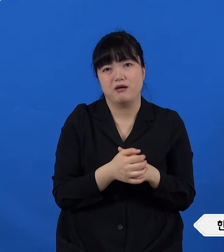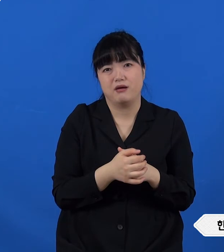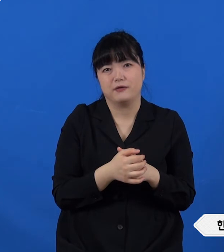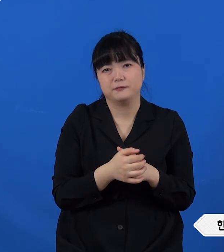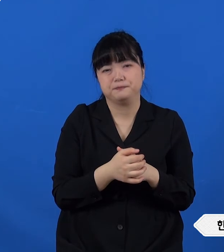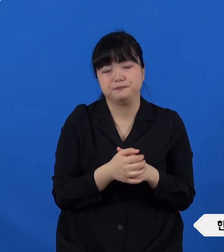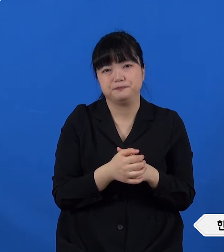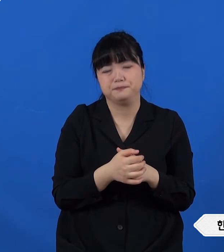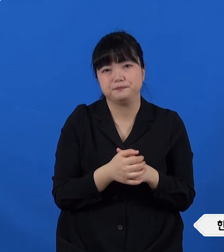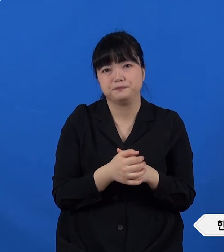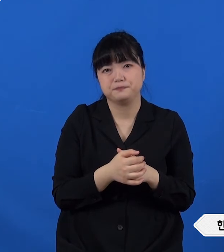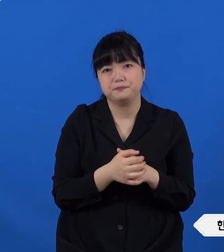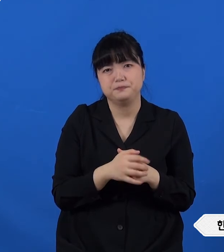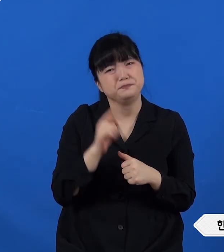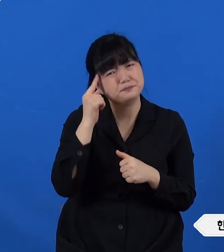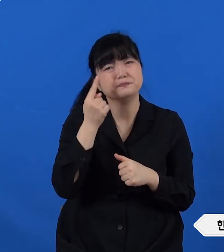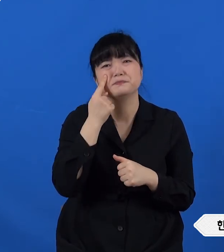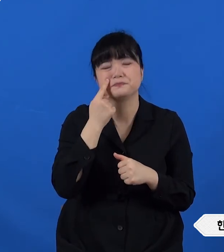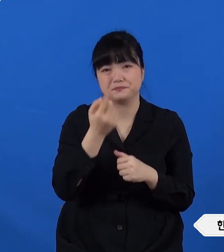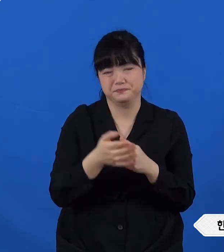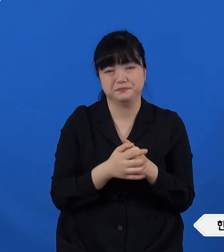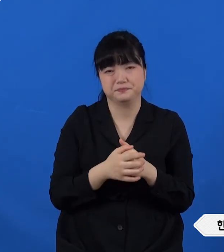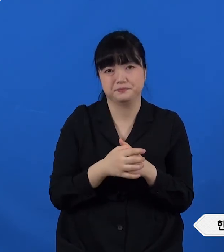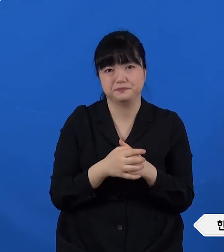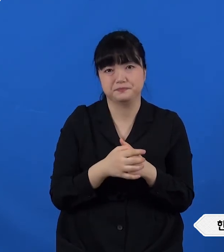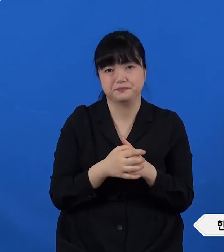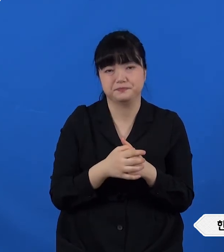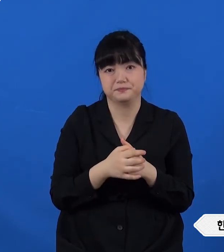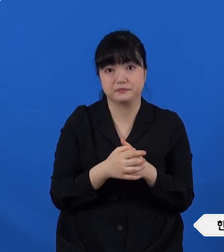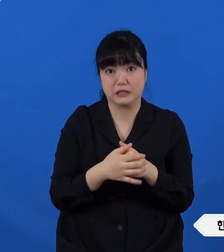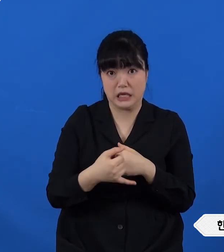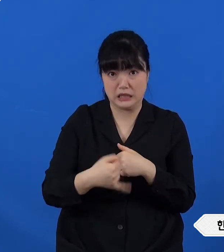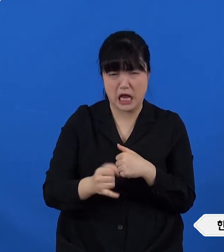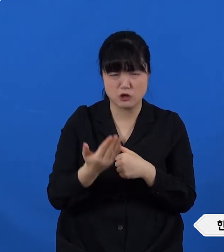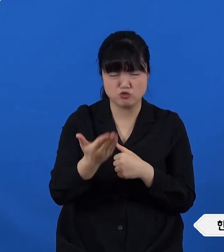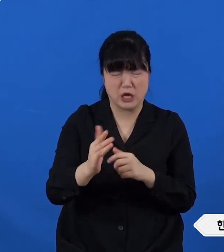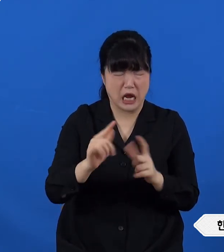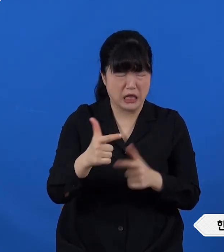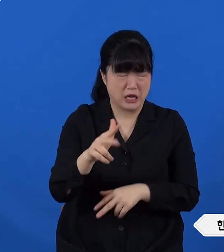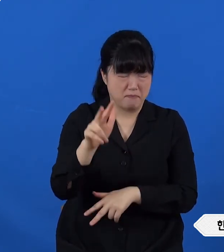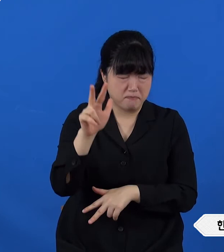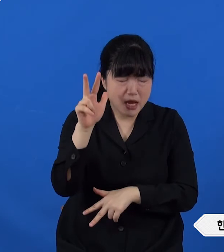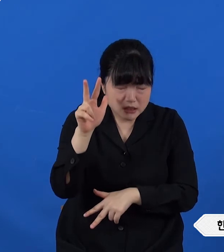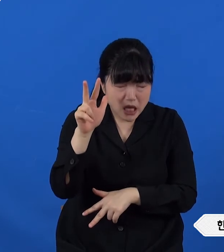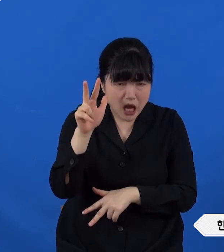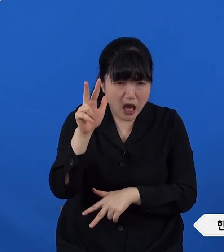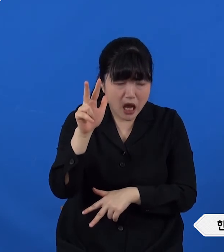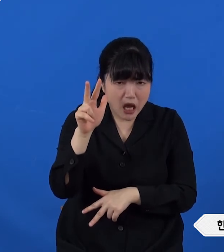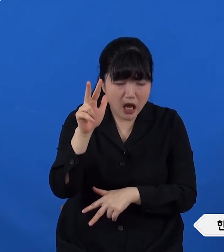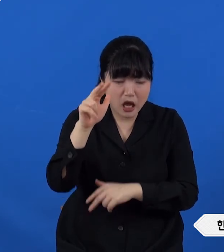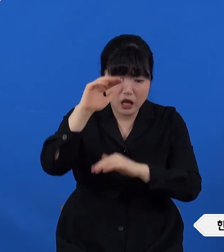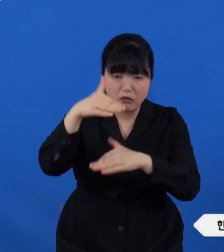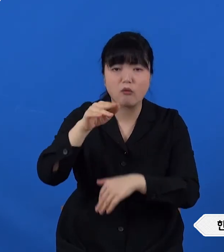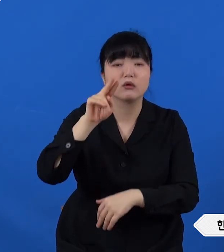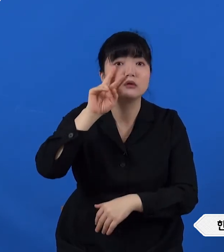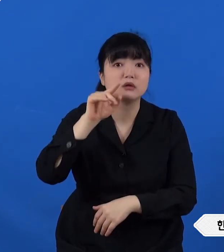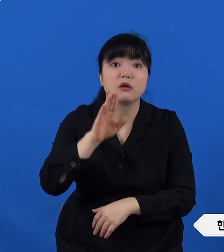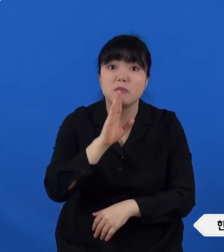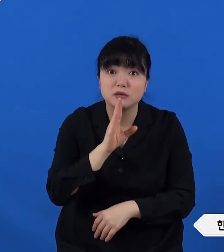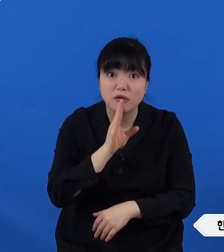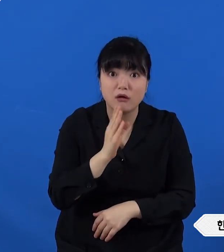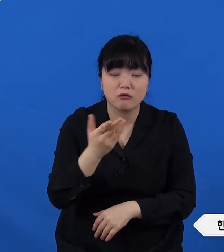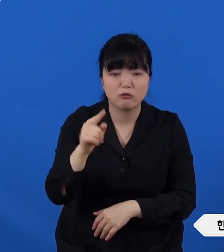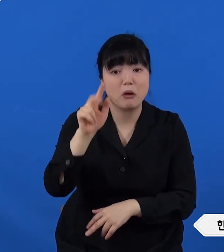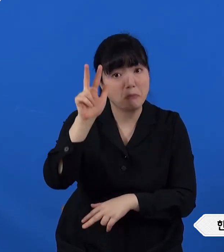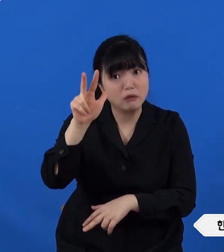여러분 생각해 보십시오. 딸을 주지 않겠다고 한 맹세가 잘못되었으면 그 맹세를